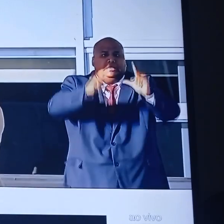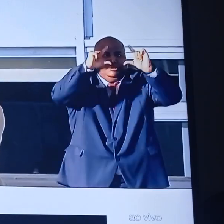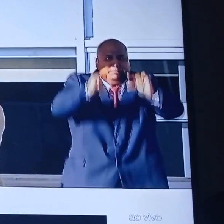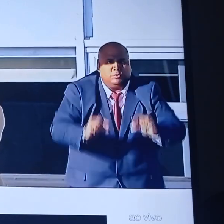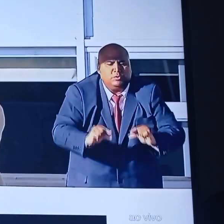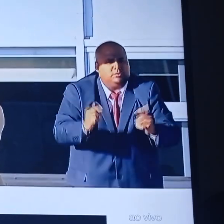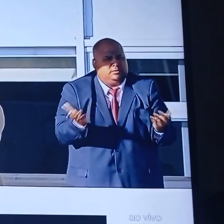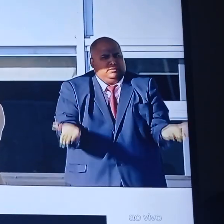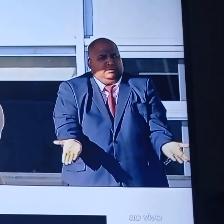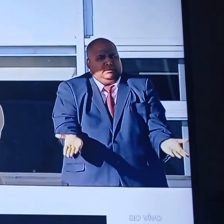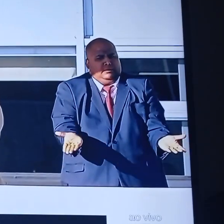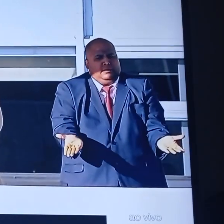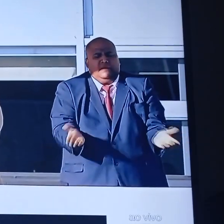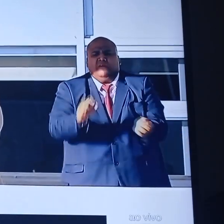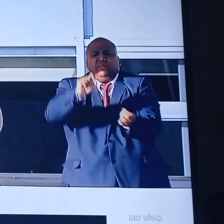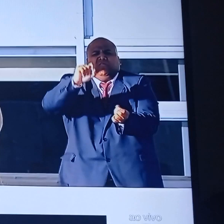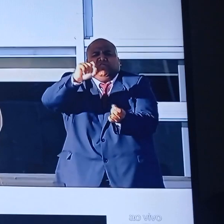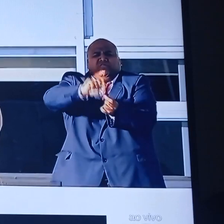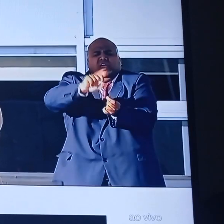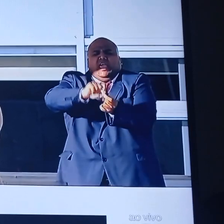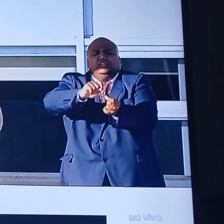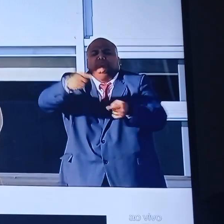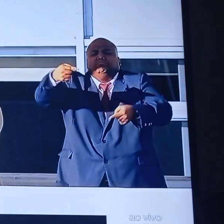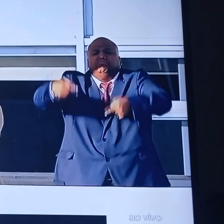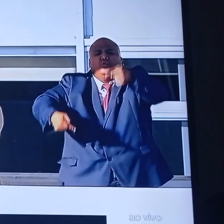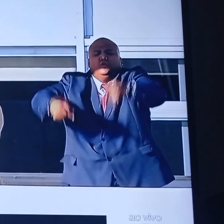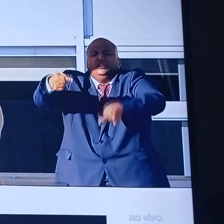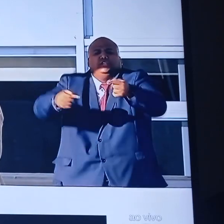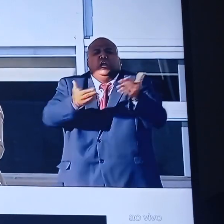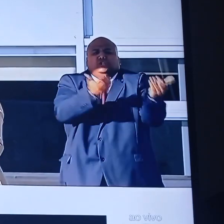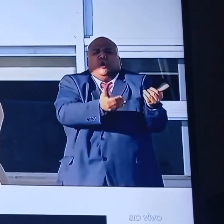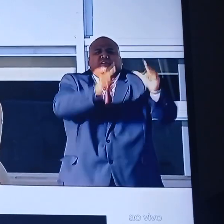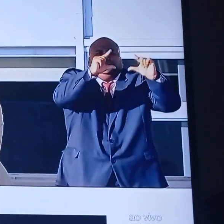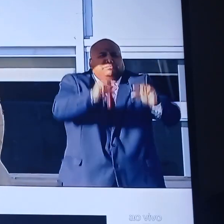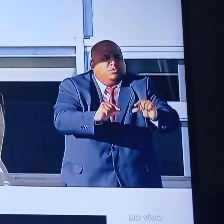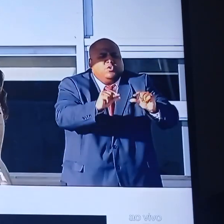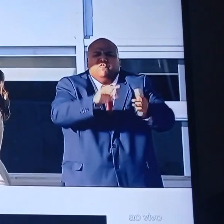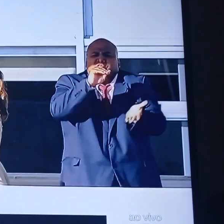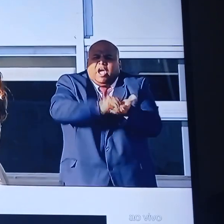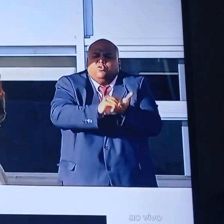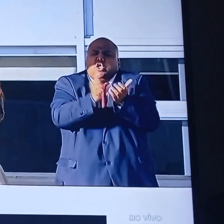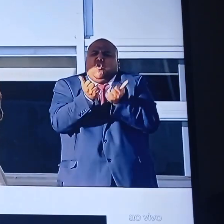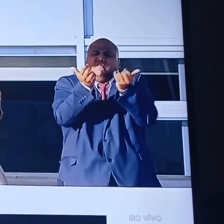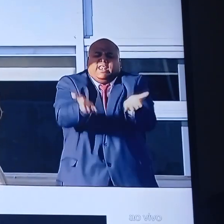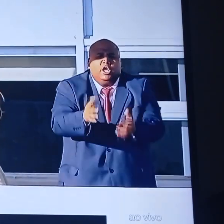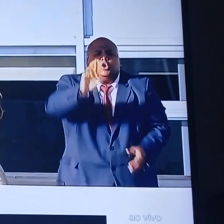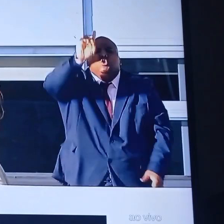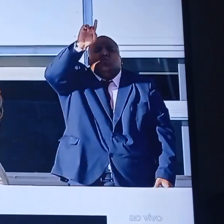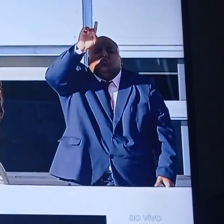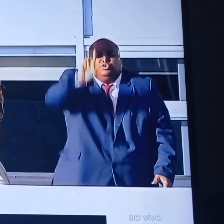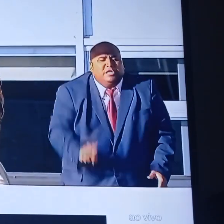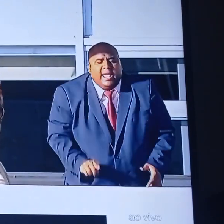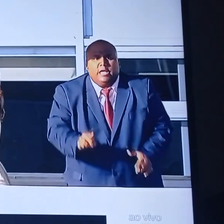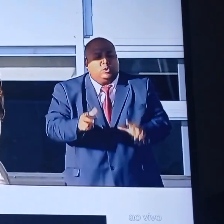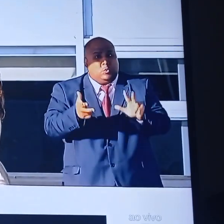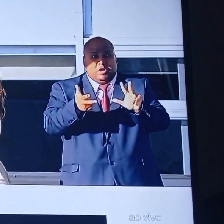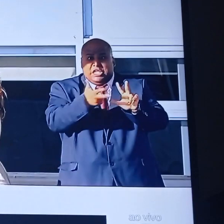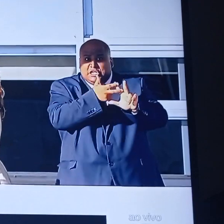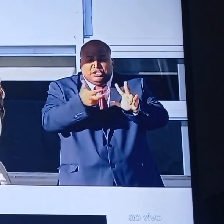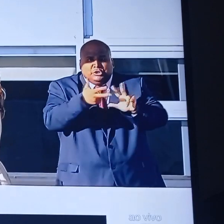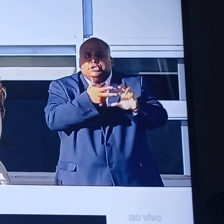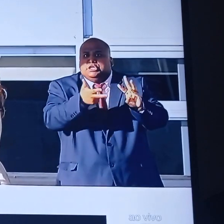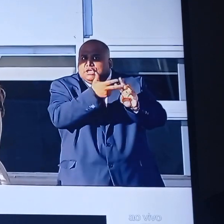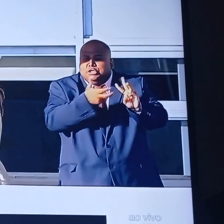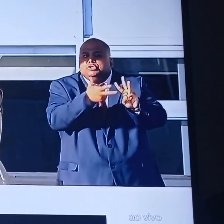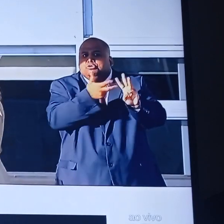retrocesso. Produziu-se um desmonte das políticas da juventude e os direitos indígenas nunca foram tão